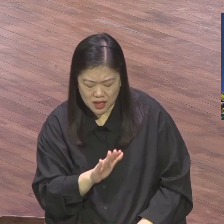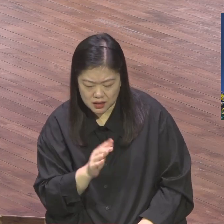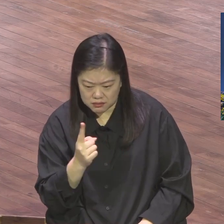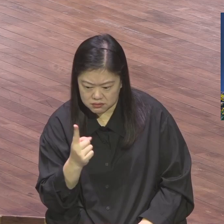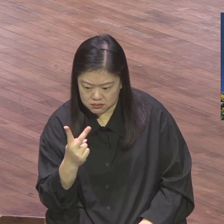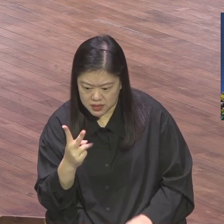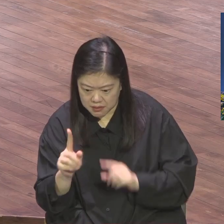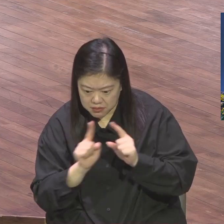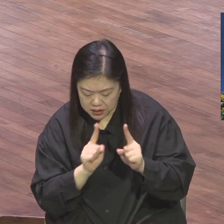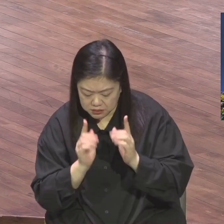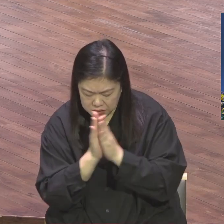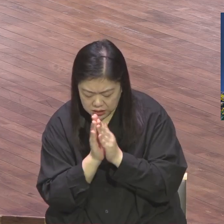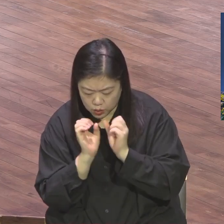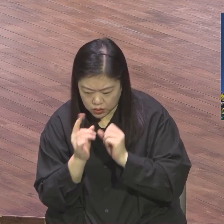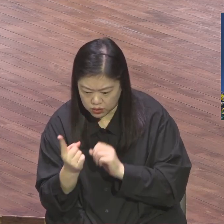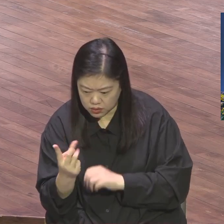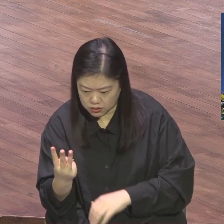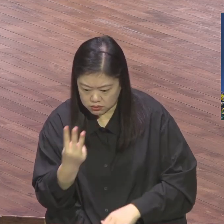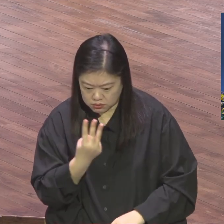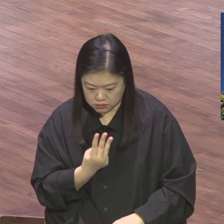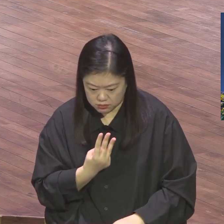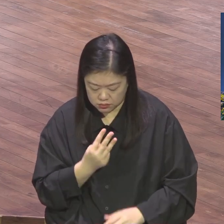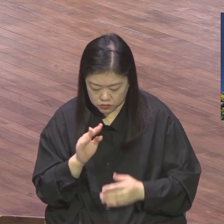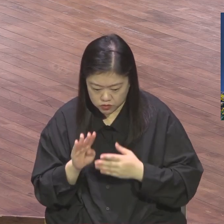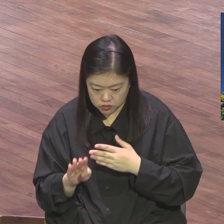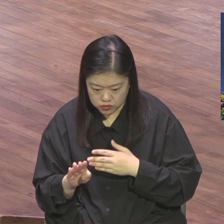그 현장에서 치유됐어요.